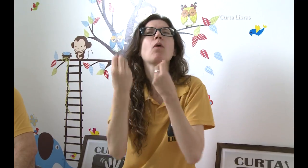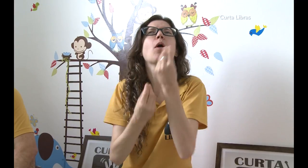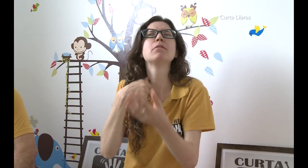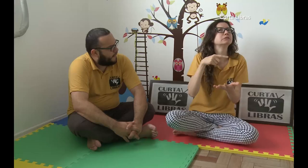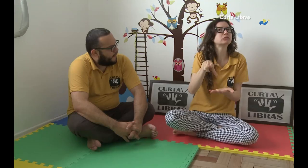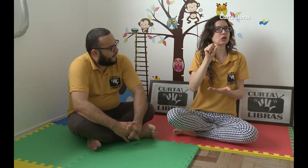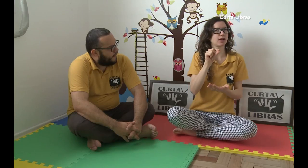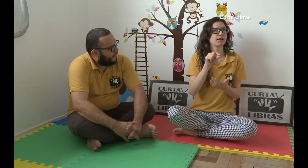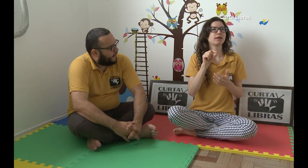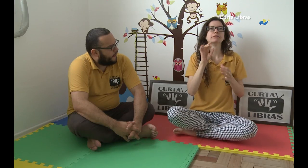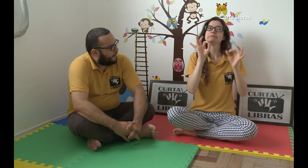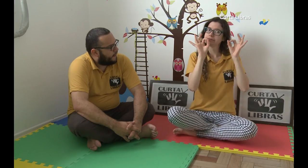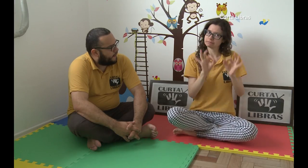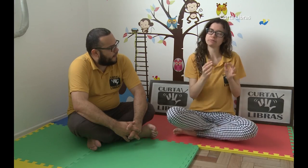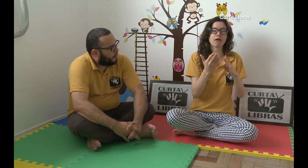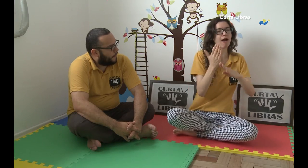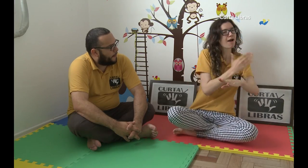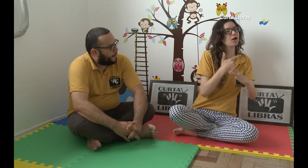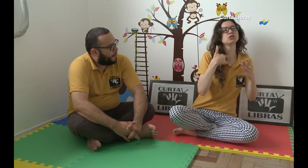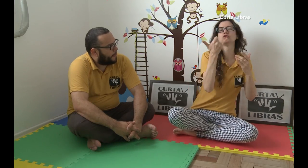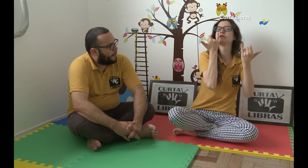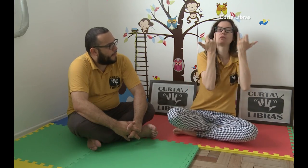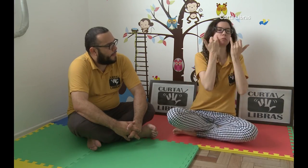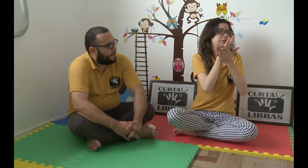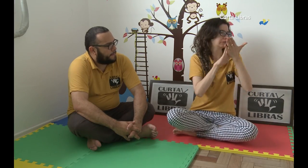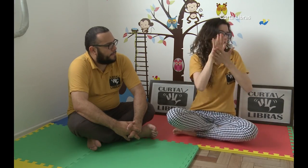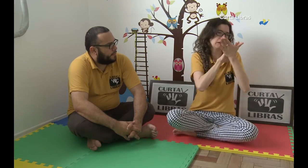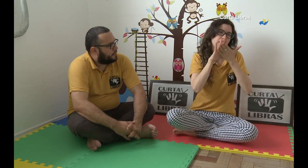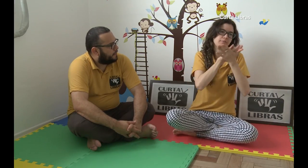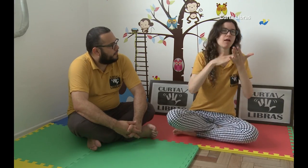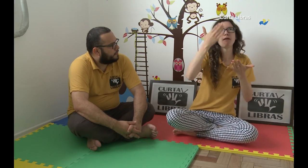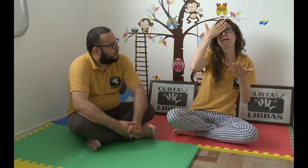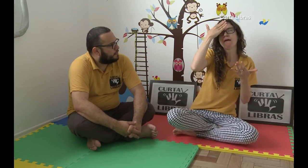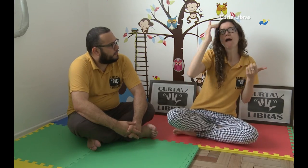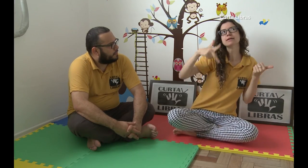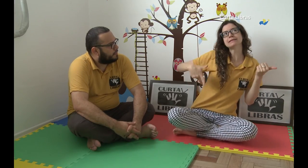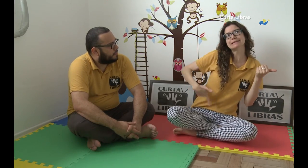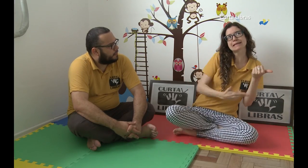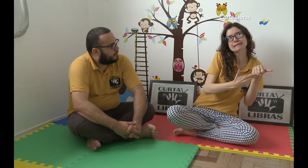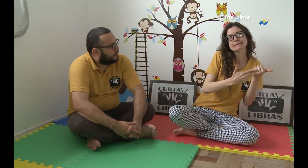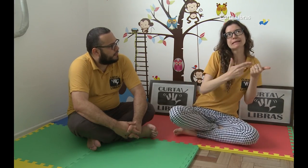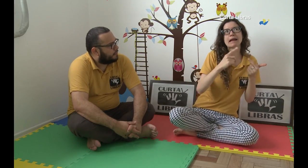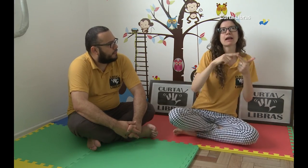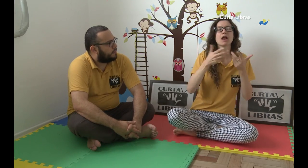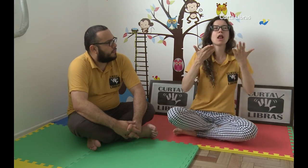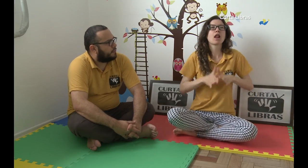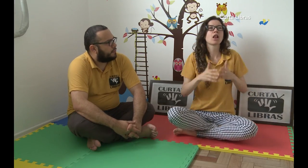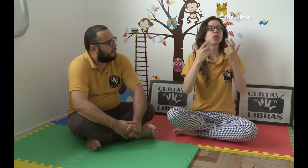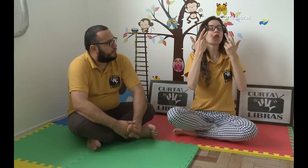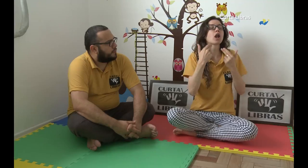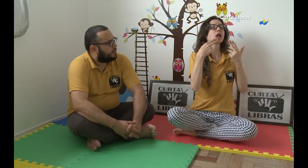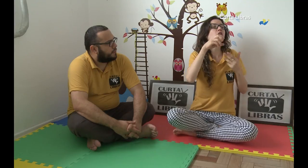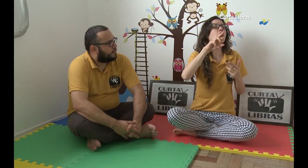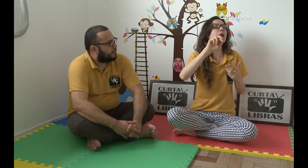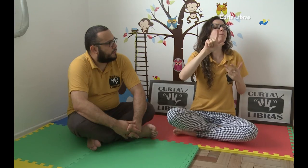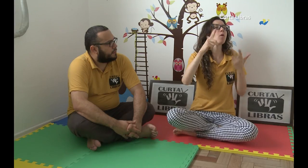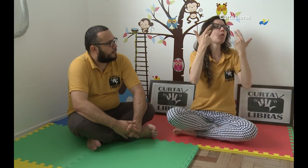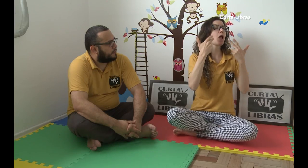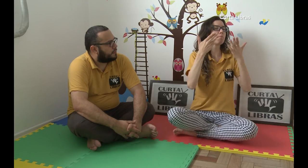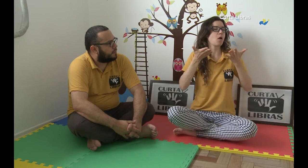Bom, eu não tinha muita informação Eu sabia a respeito da cesárea E sabia também sobre o parto normal Com